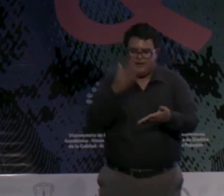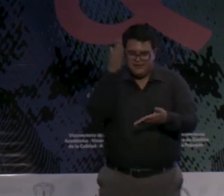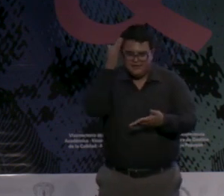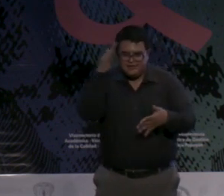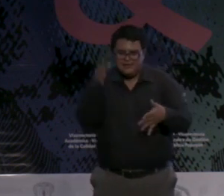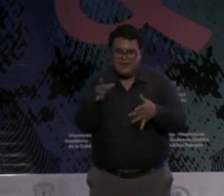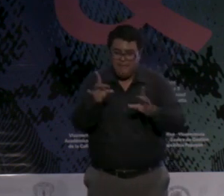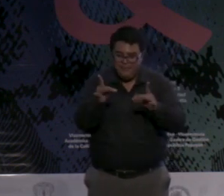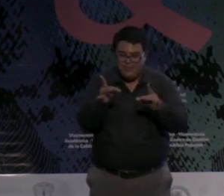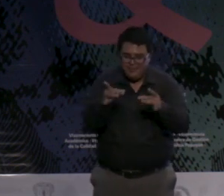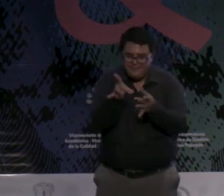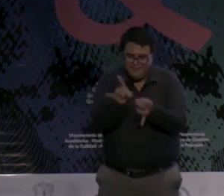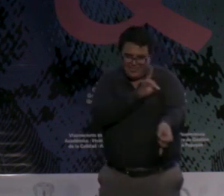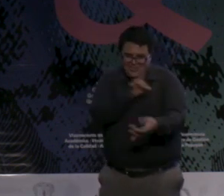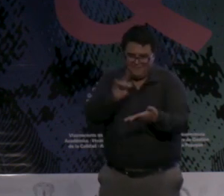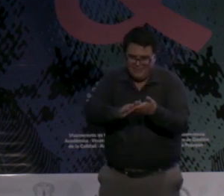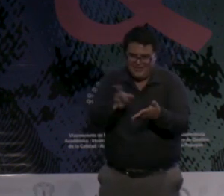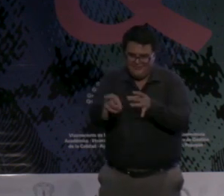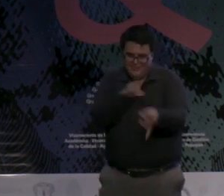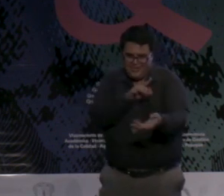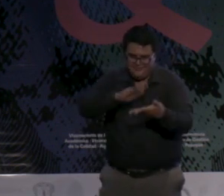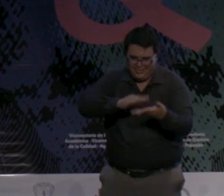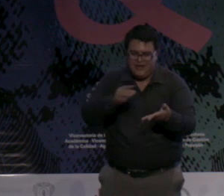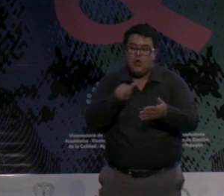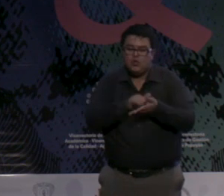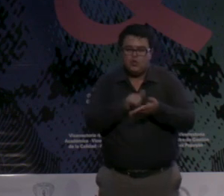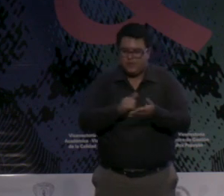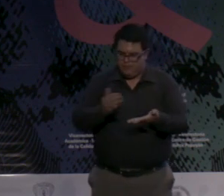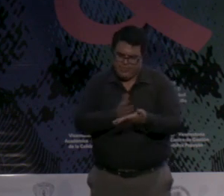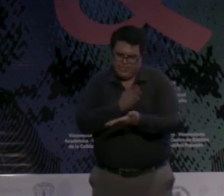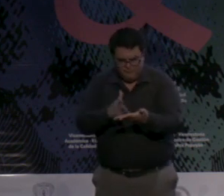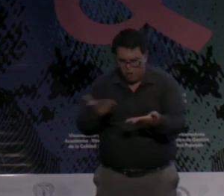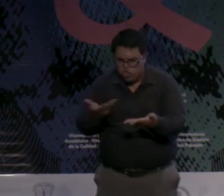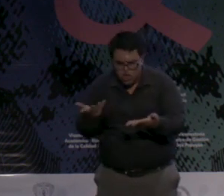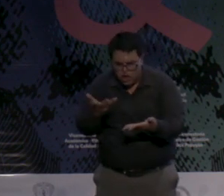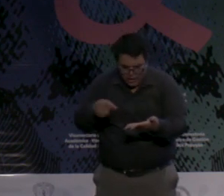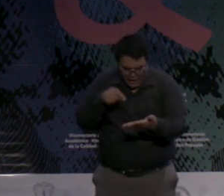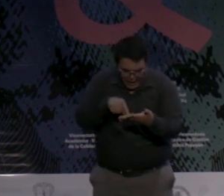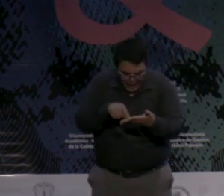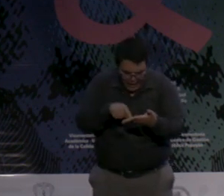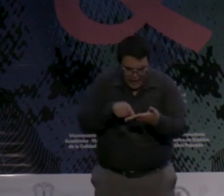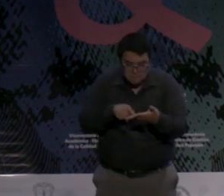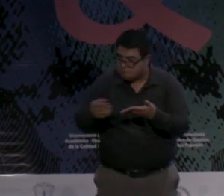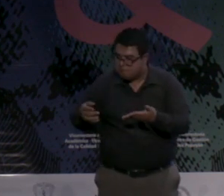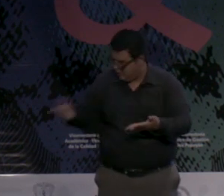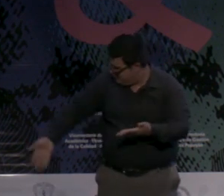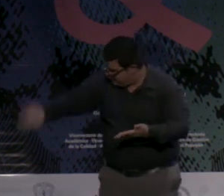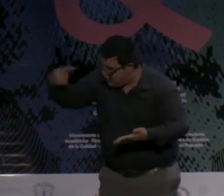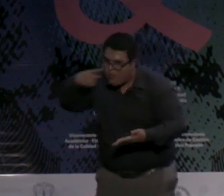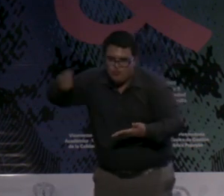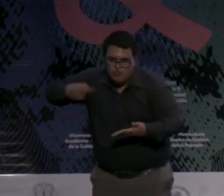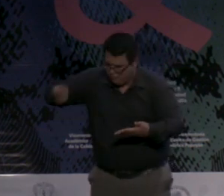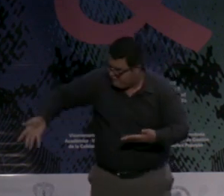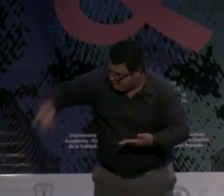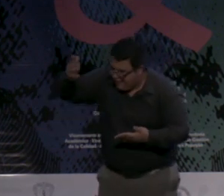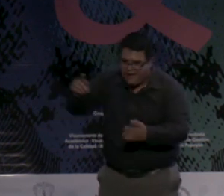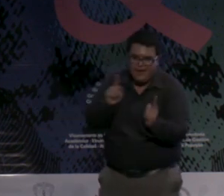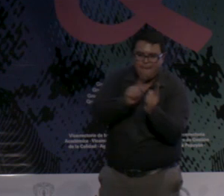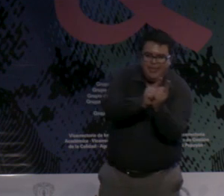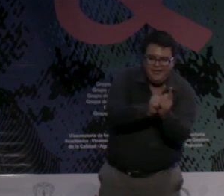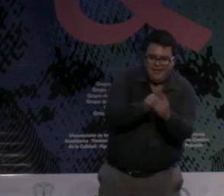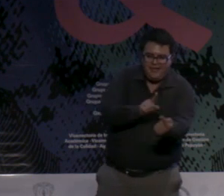persona? Hicimos una acción llamada Presencia, que consistió en unos formatos que funcionaban como un álbum de